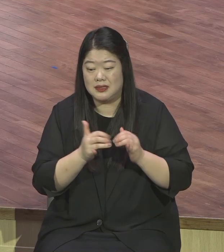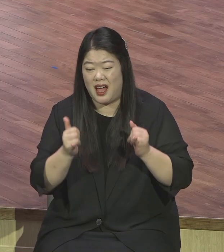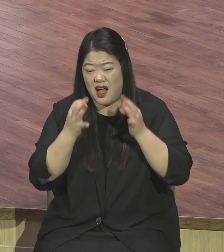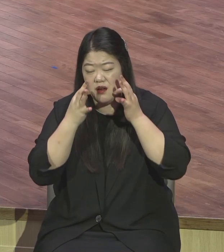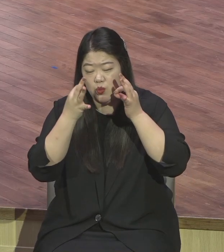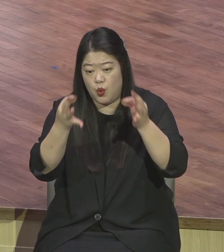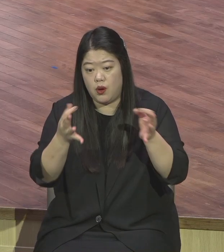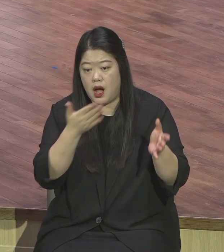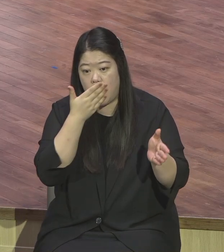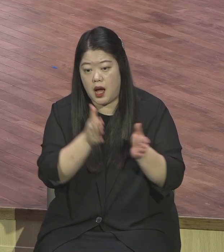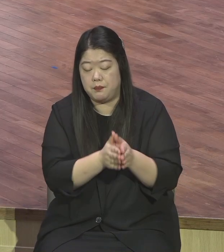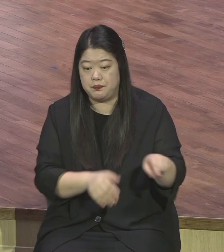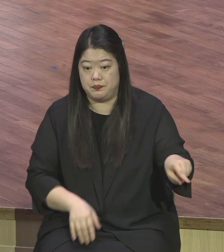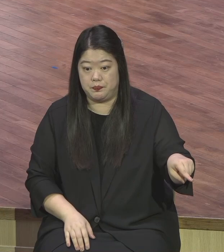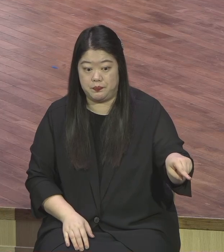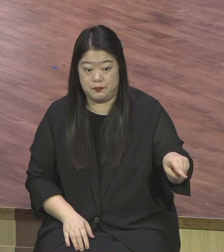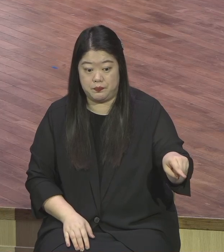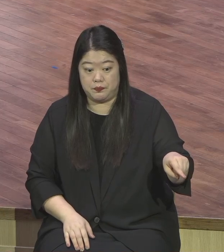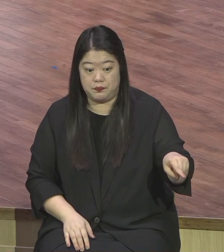복음은